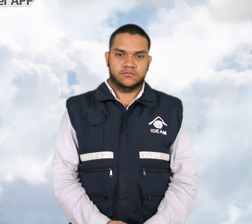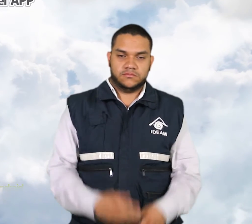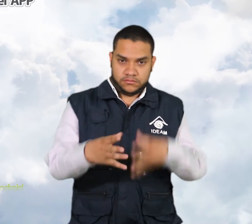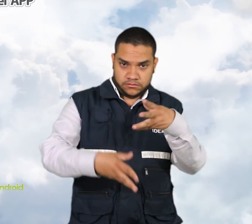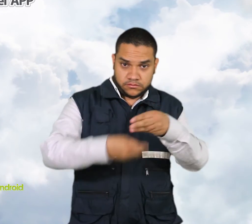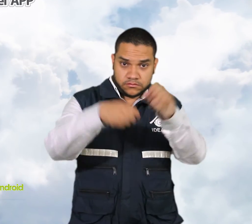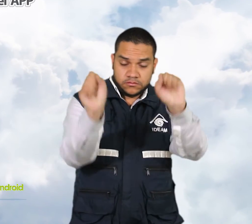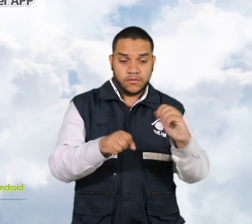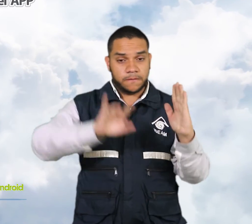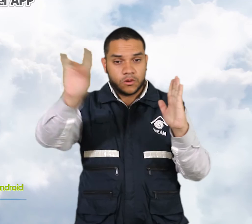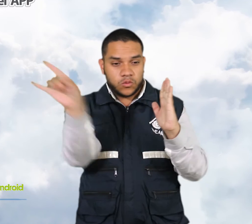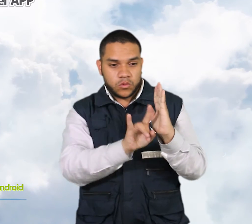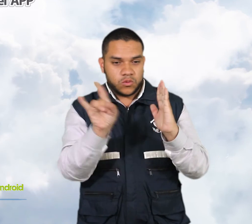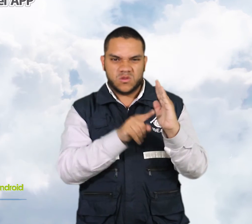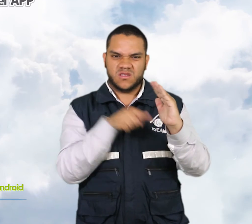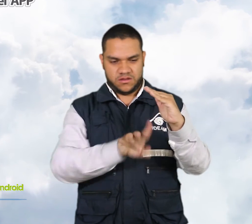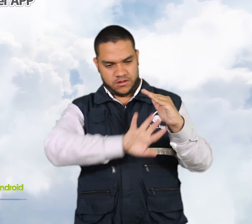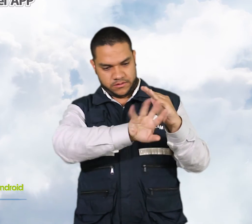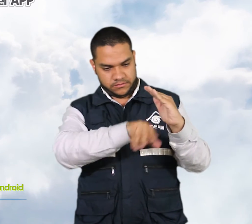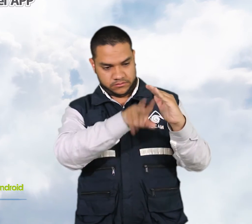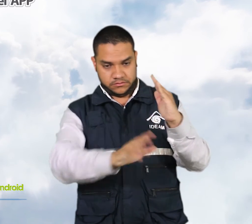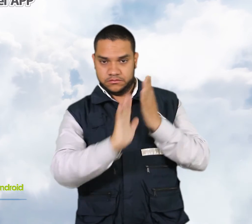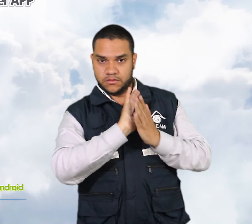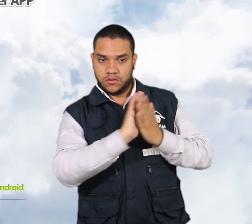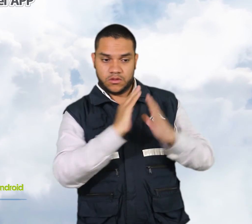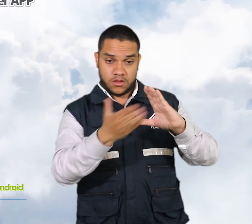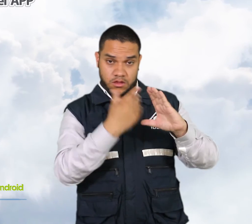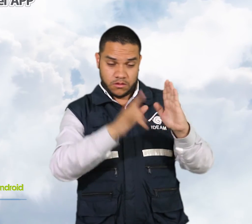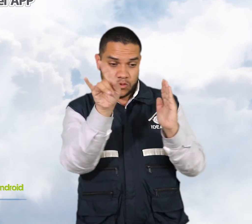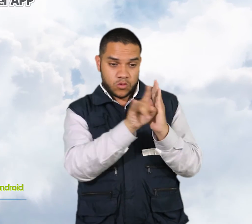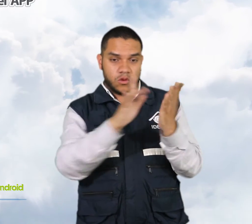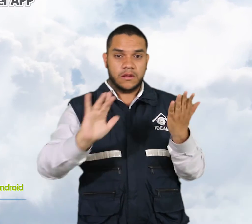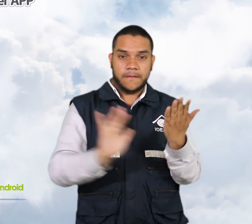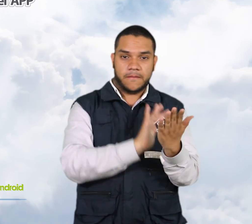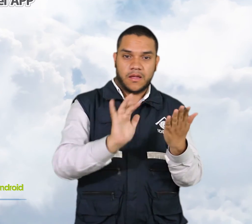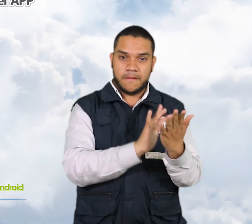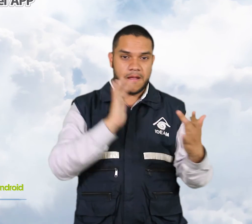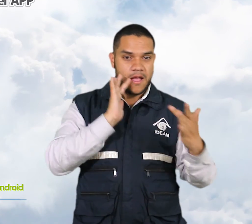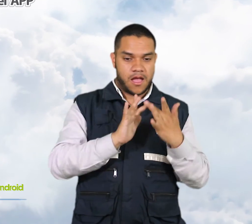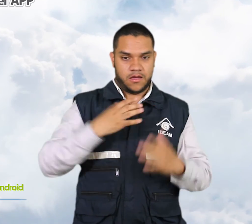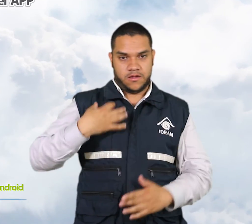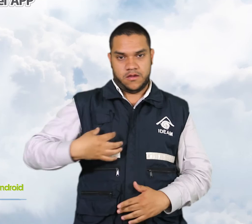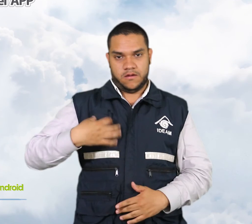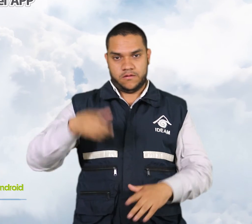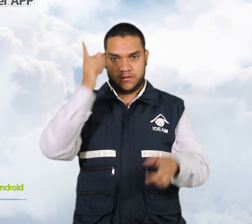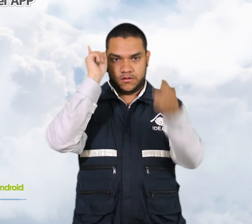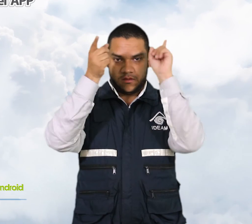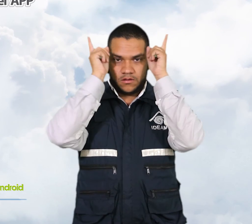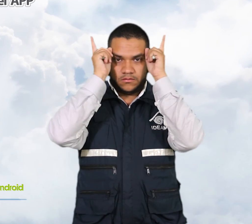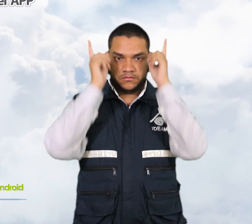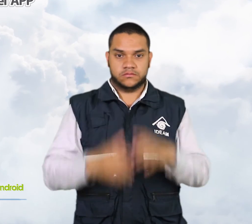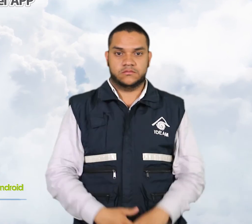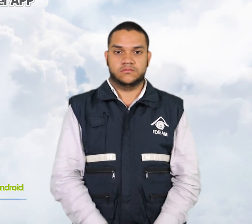Adicionalmente los invitamos a descargar nuestra aplicación Mi Pronóstico disponible para dispositivos móviles iPhone y